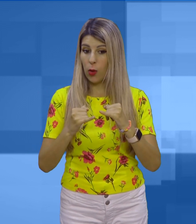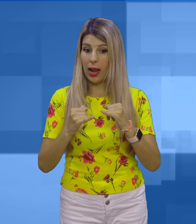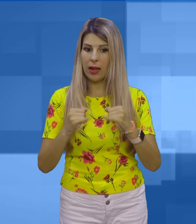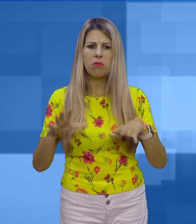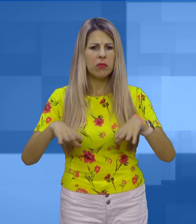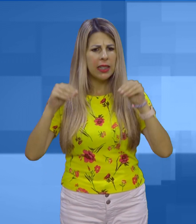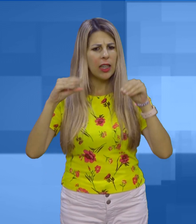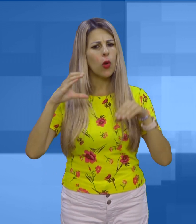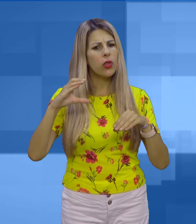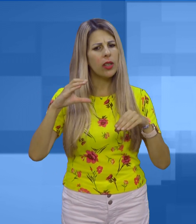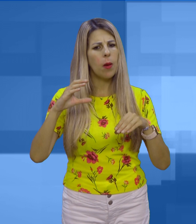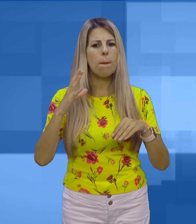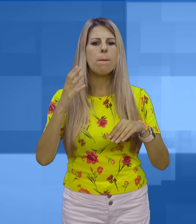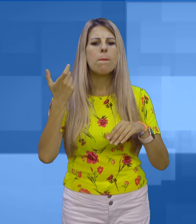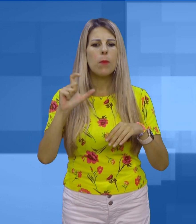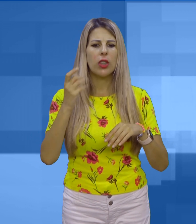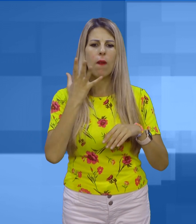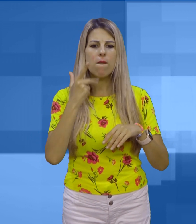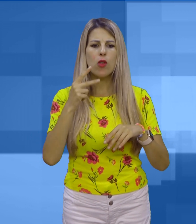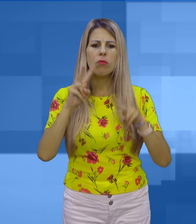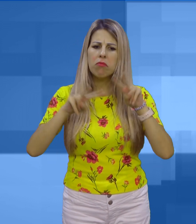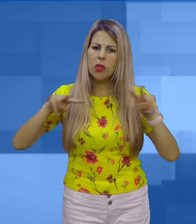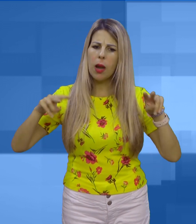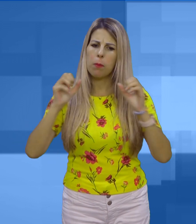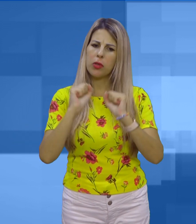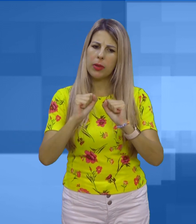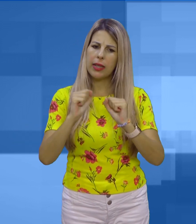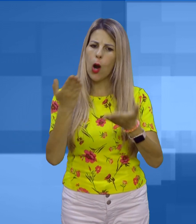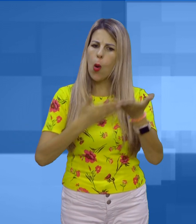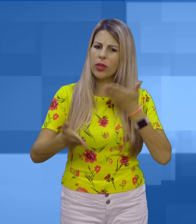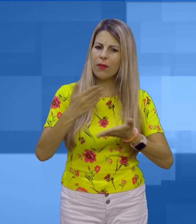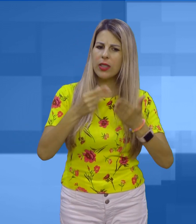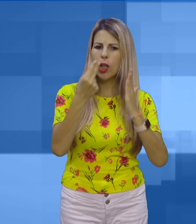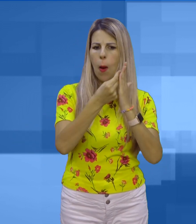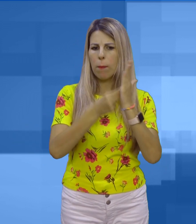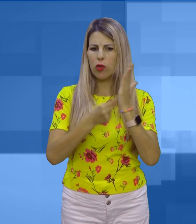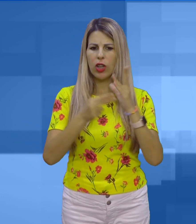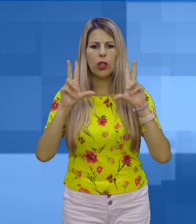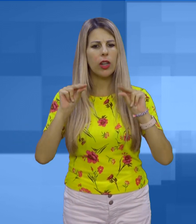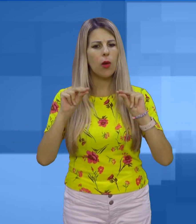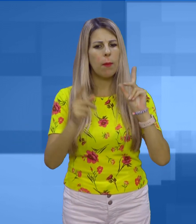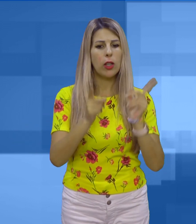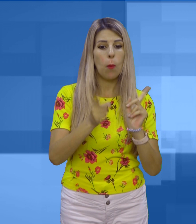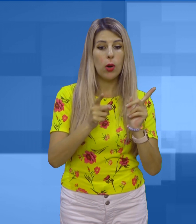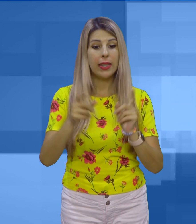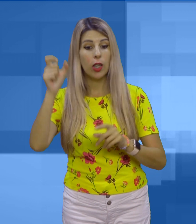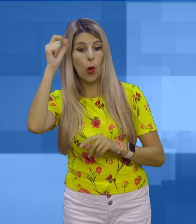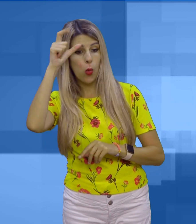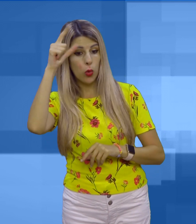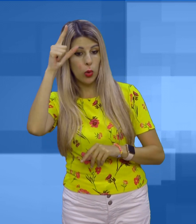con l'intento di verificare la possibilità di condividere un progetto di rinnovamento politico e culturale finalizzato